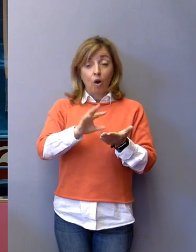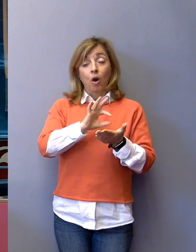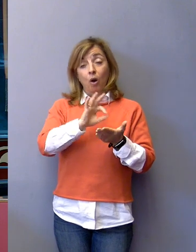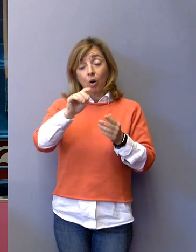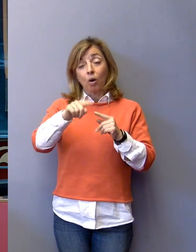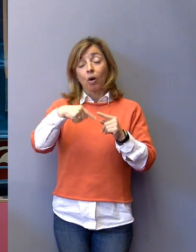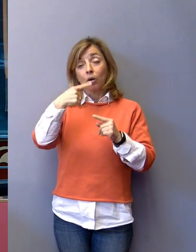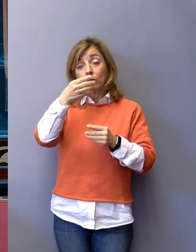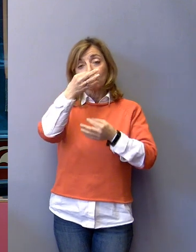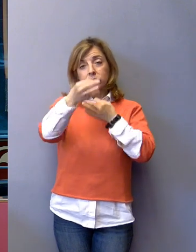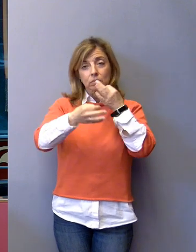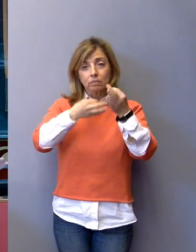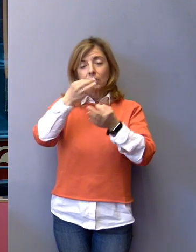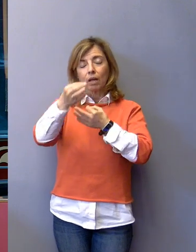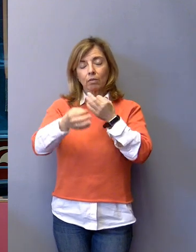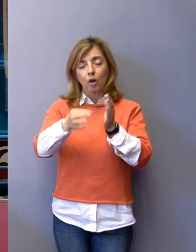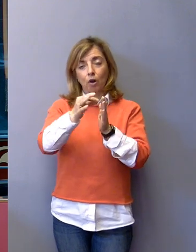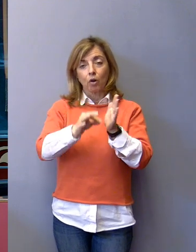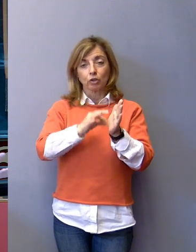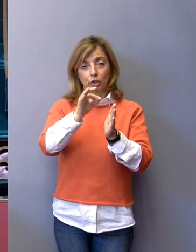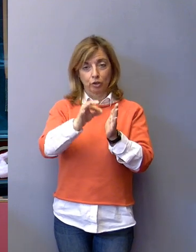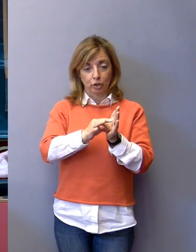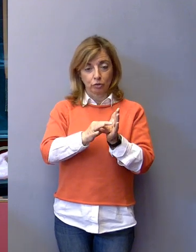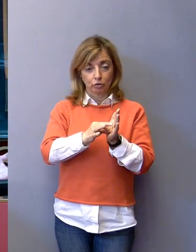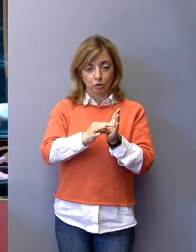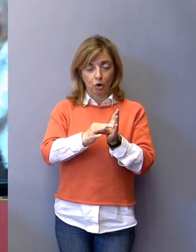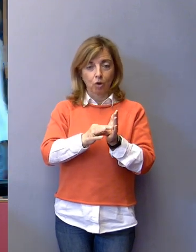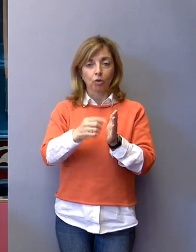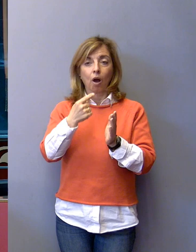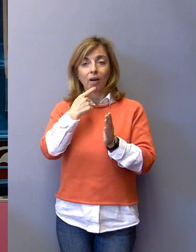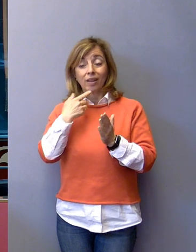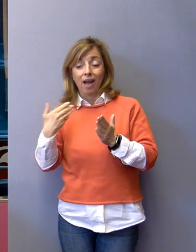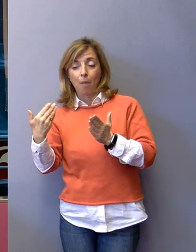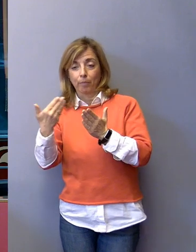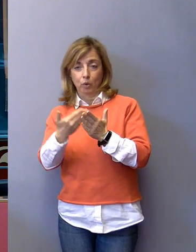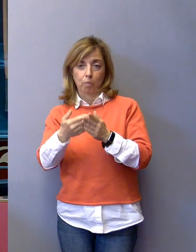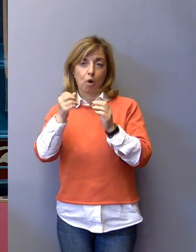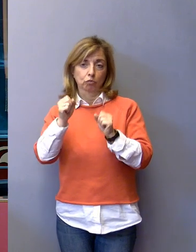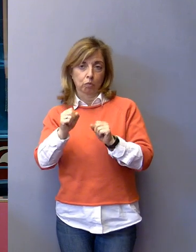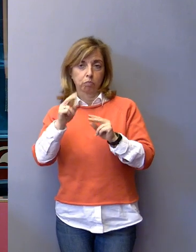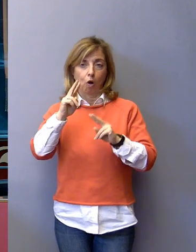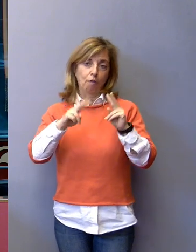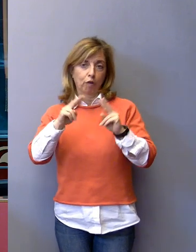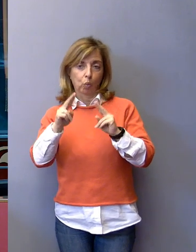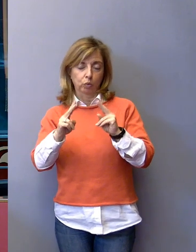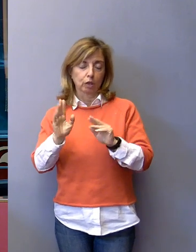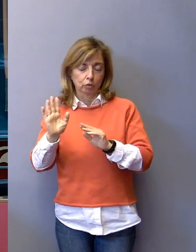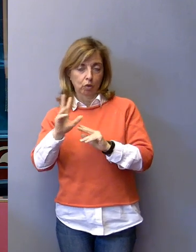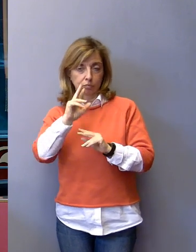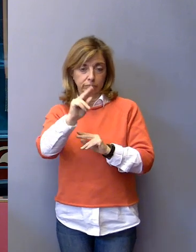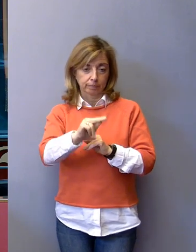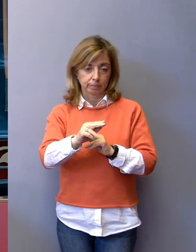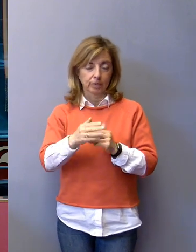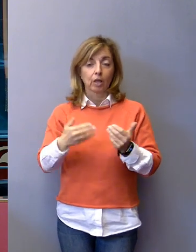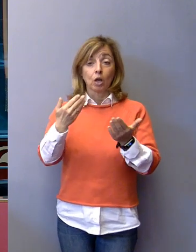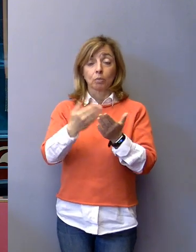gli ordini del giorno ai proponenti potranno fare le loro valutazioni Cioè ci mancherebbe altro mozione d'ordine prego consigliere